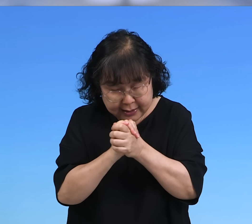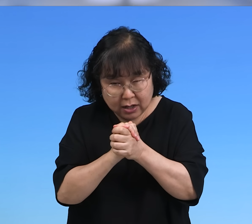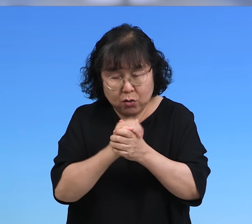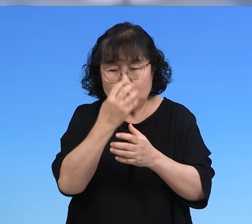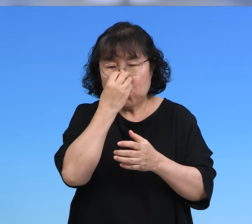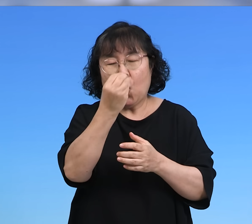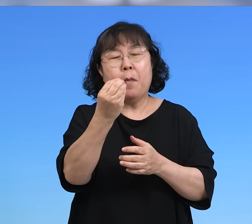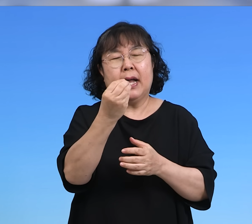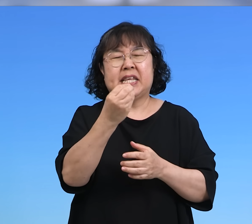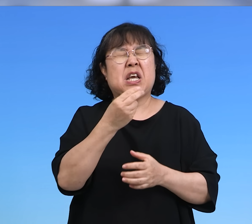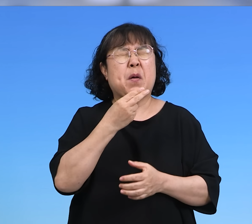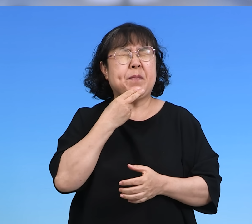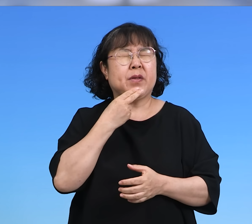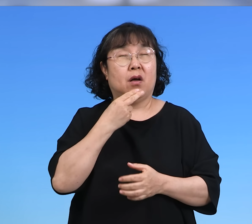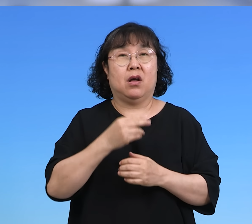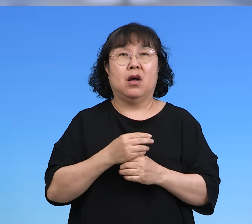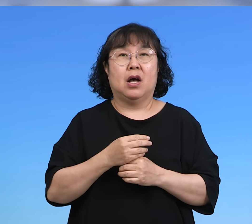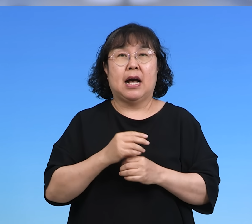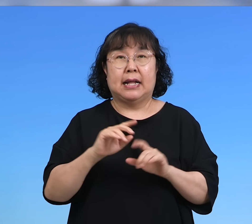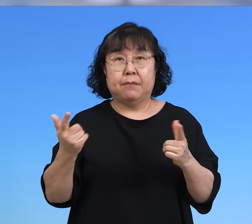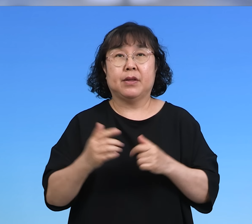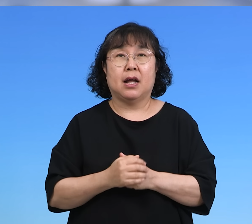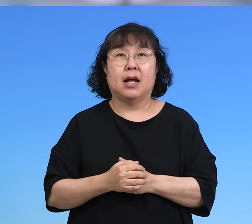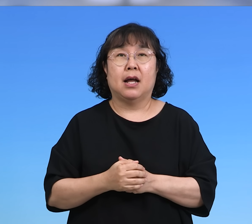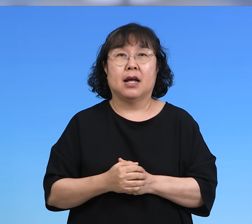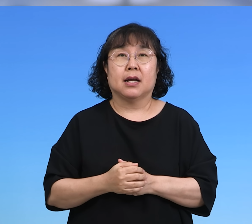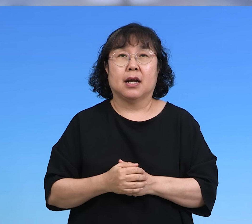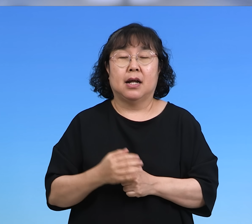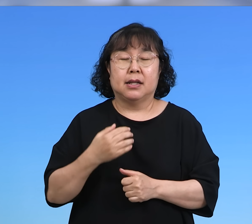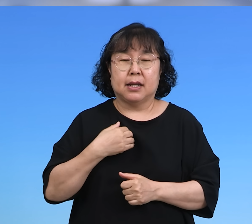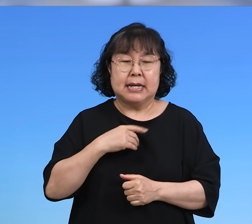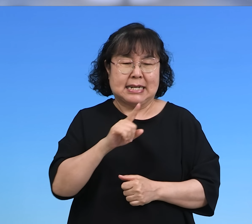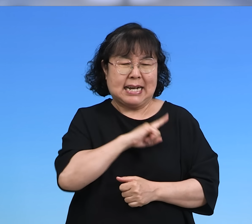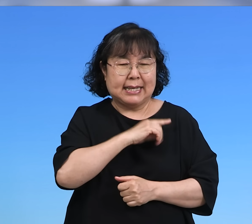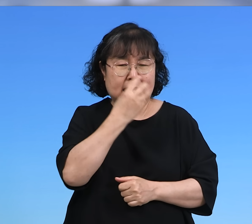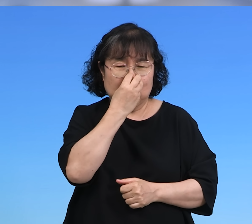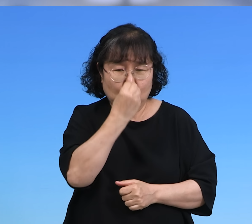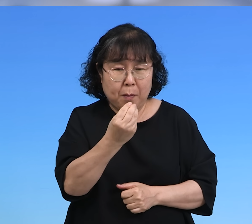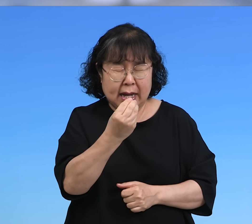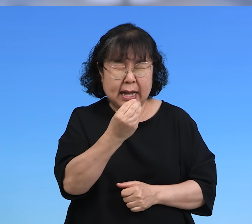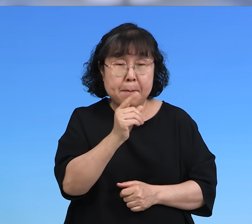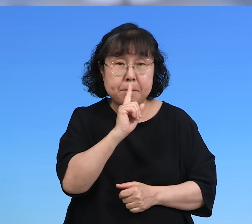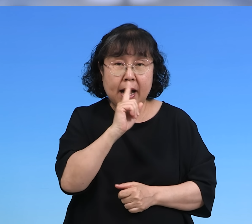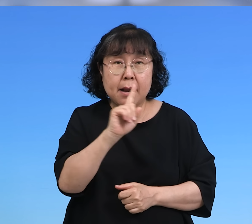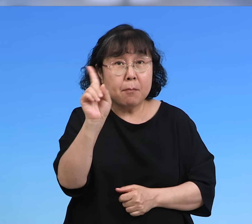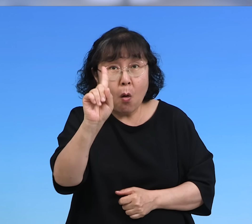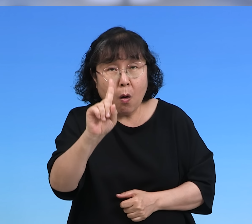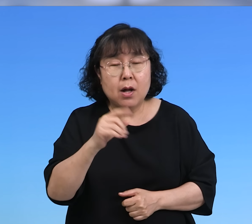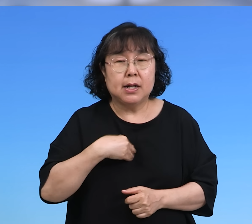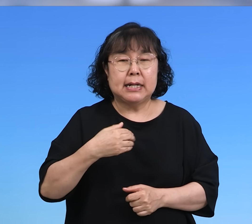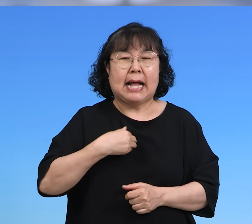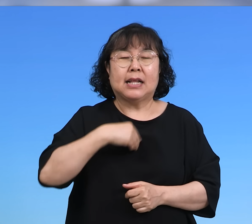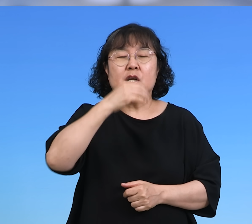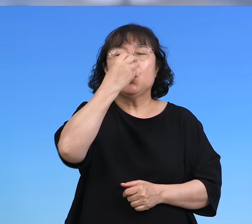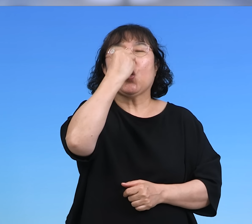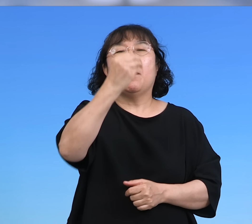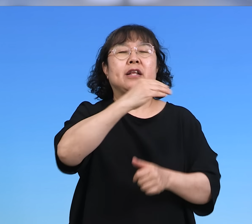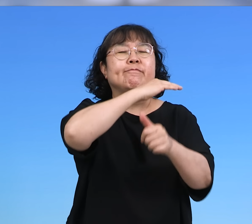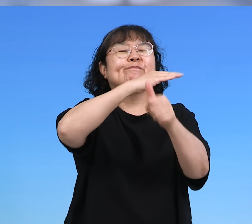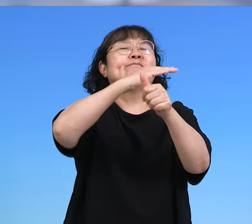그래서 제일 교만한 말이 나는 교만을 죽였어. 그게 제일 교만한 말이. 교만은 안 죽습니다.